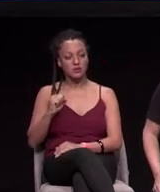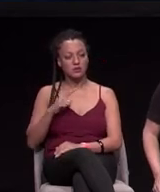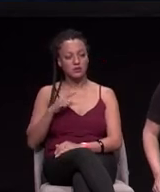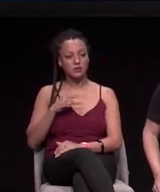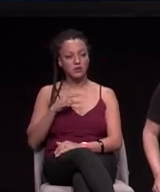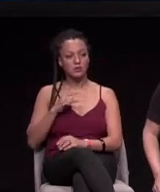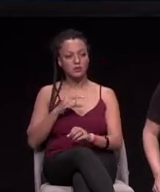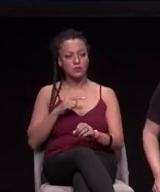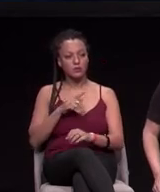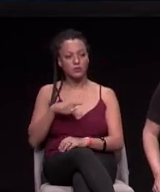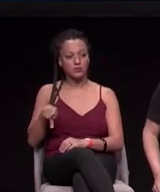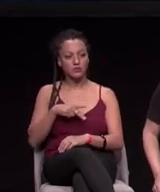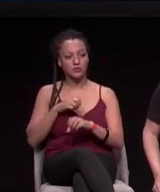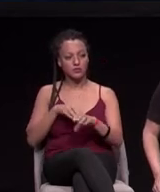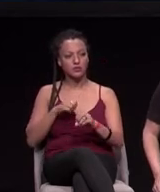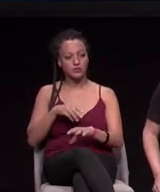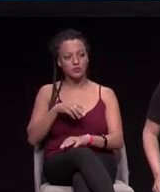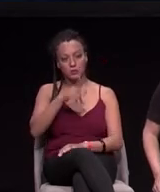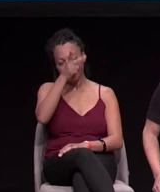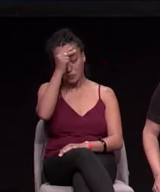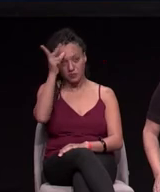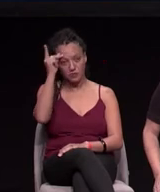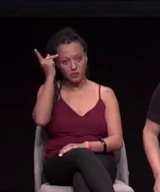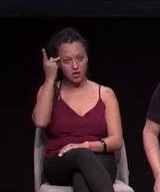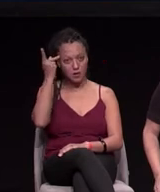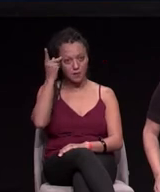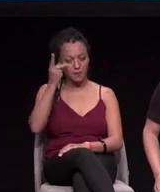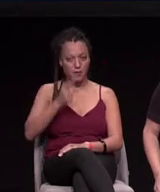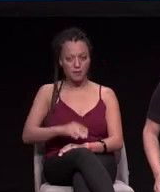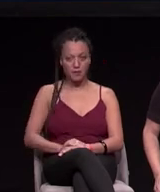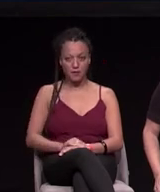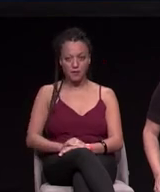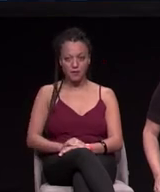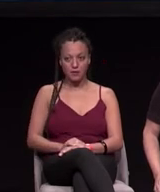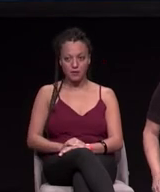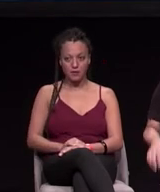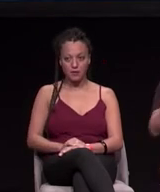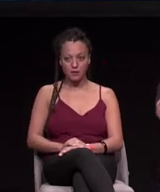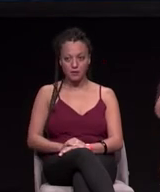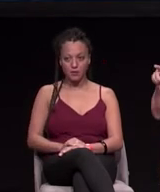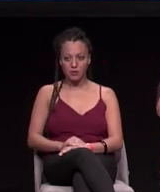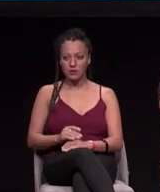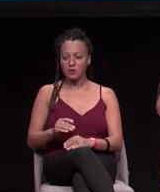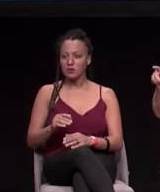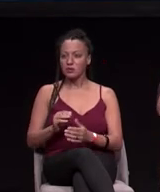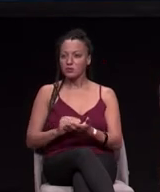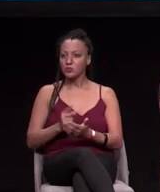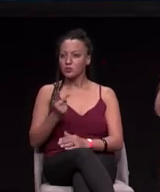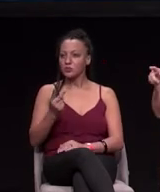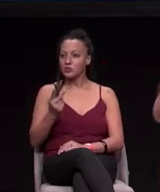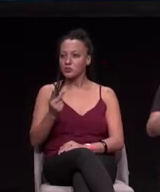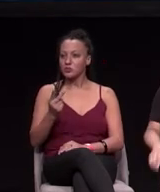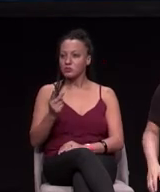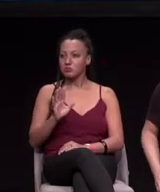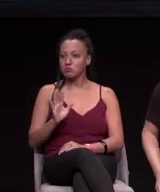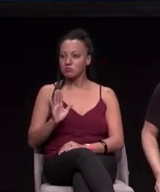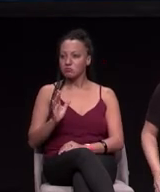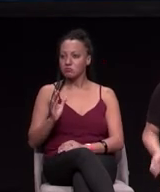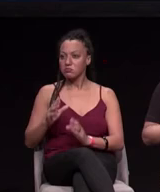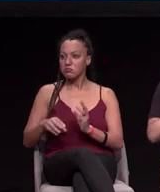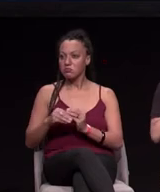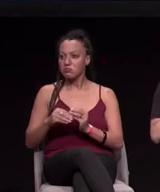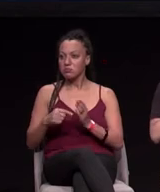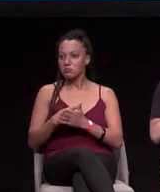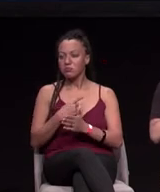infantil da prefeitura de são paulo é legal brincar jogar ainda mais duas por favor não precisa ser necessariamente para os dois assim pra gente